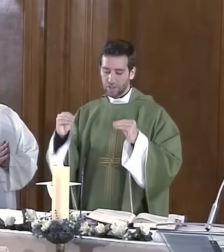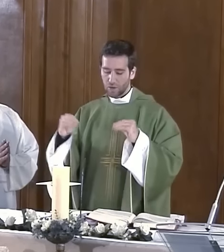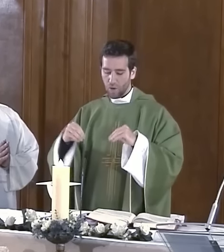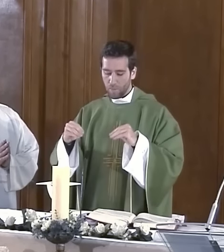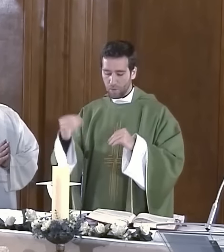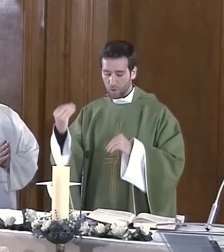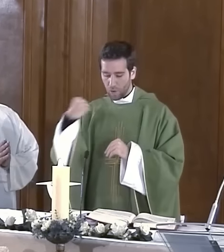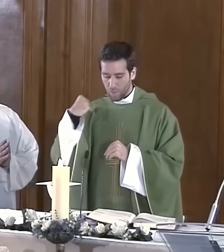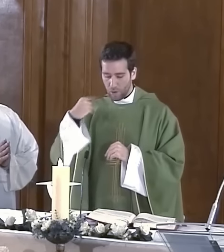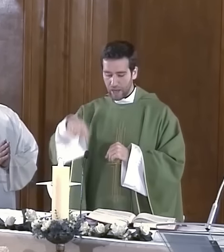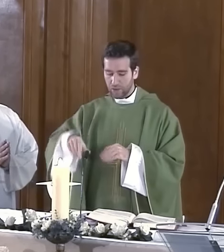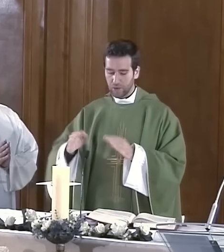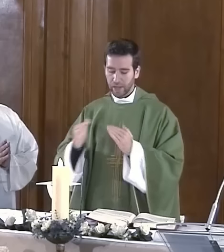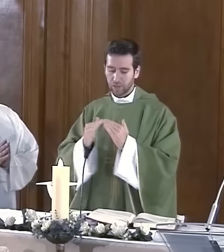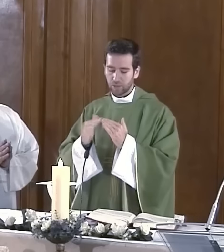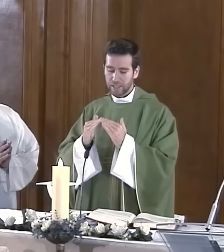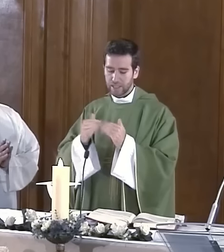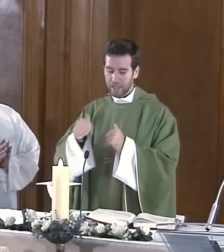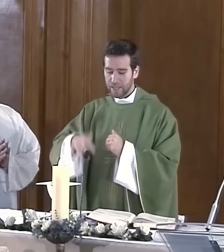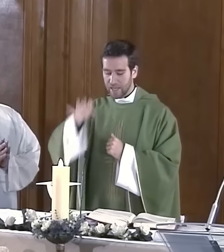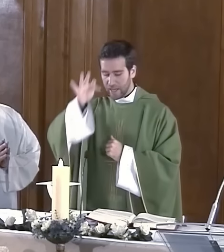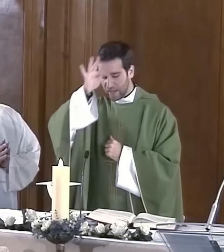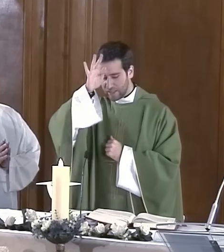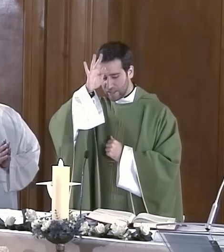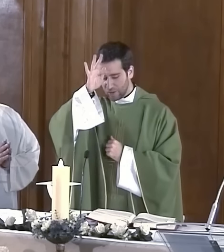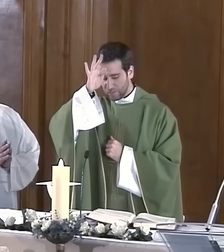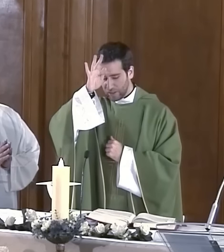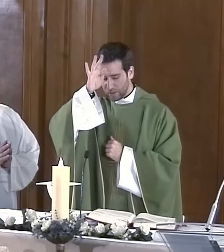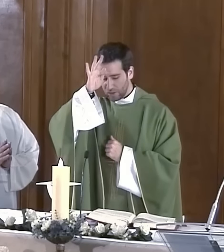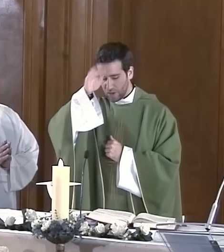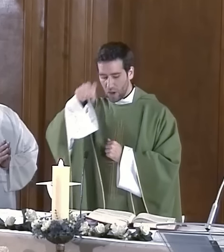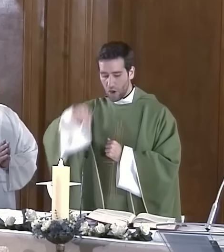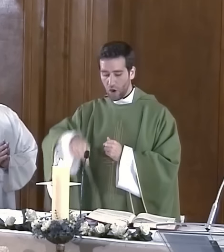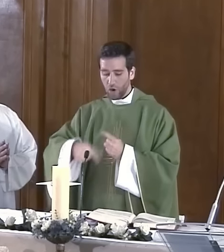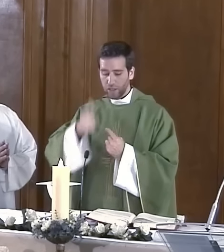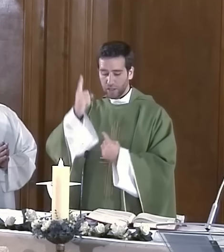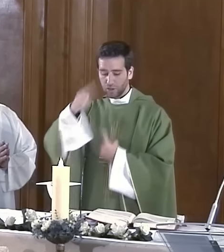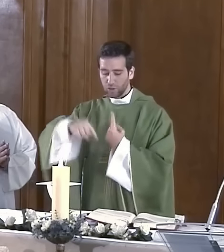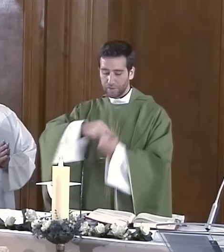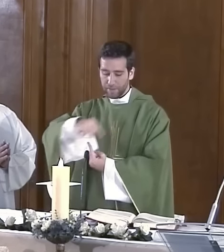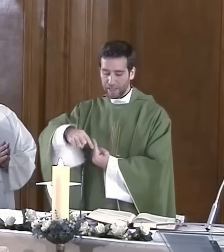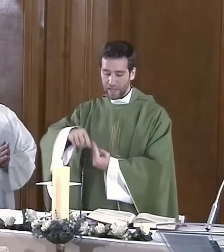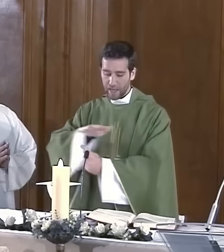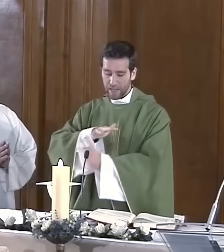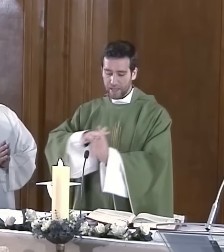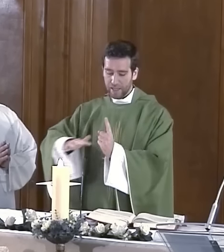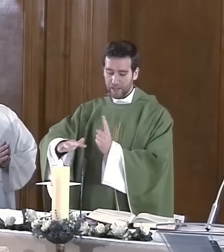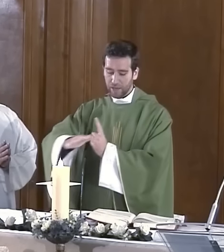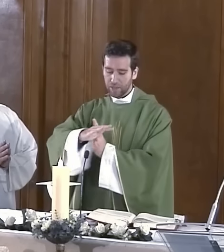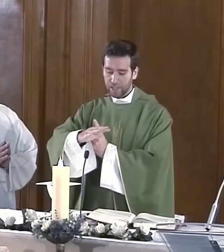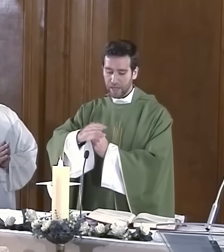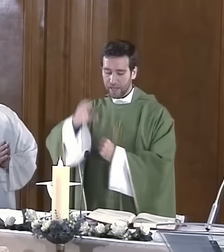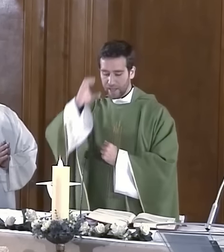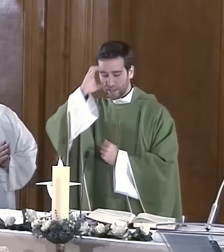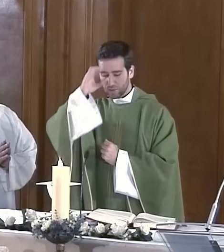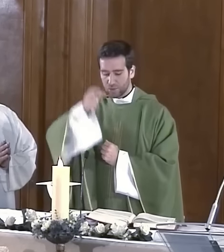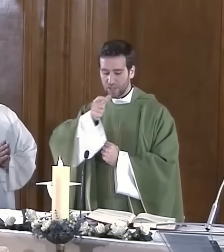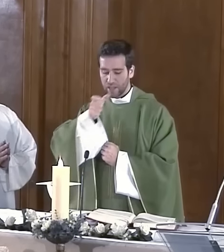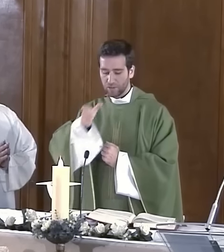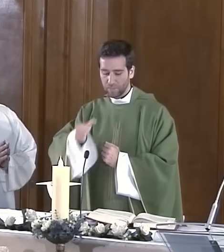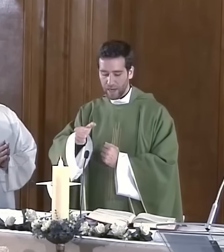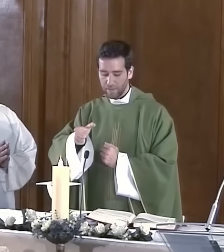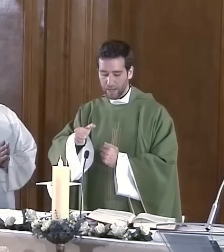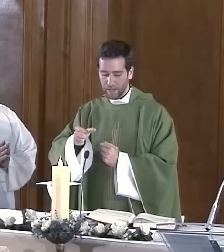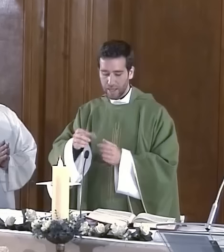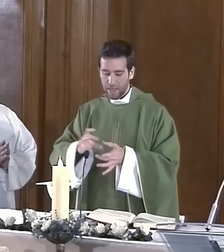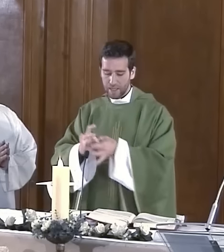has convocado en tu casa en este domingo. Hoy tu familia, reunida en la escucha de